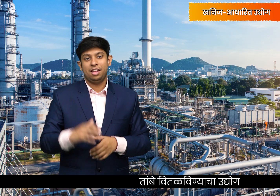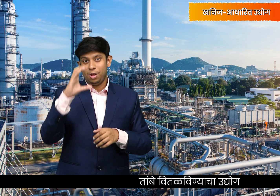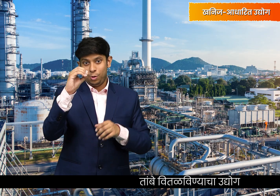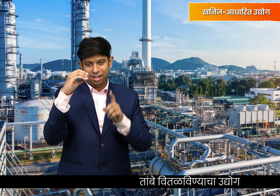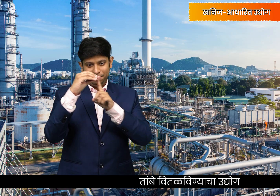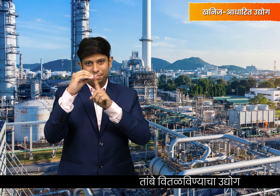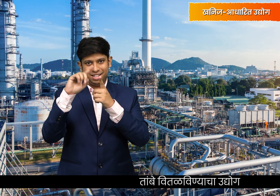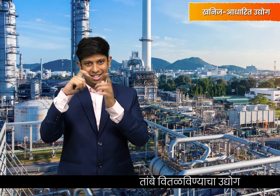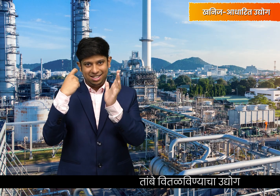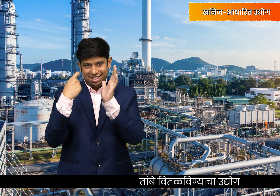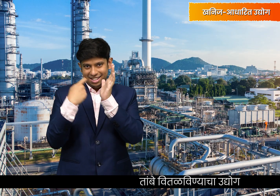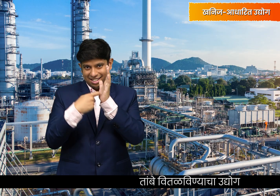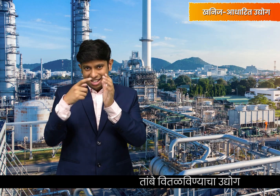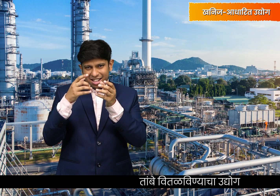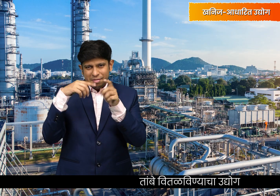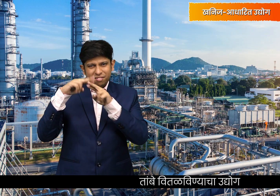तांबे वितळविण्याचे उद्योग.